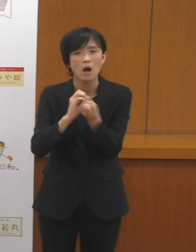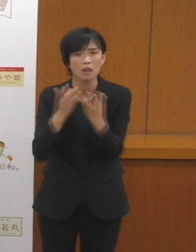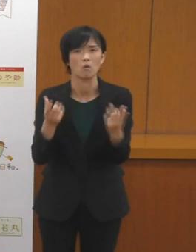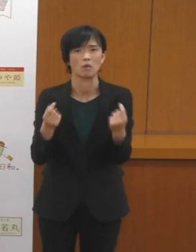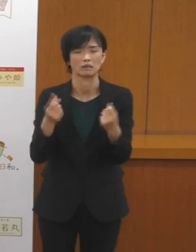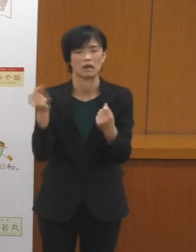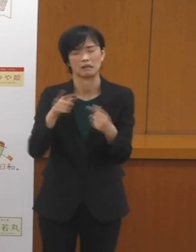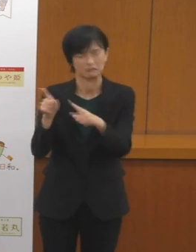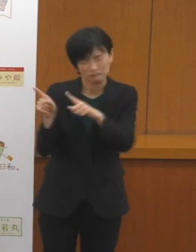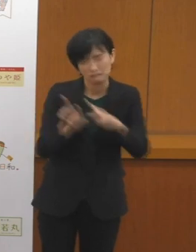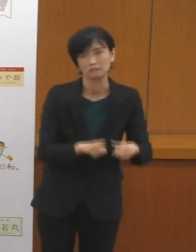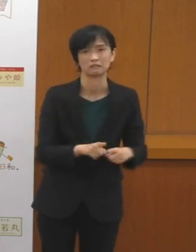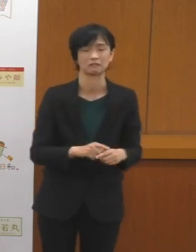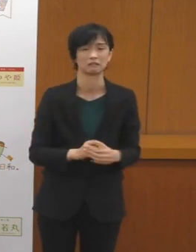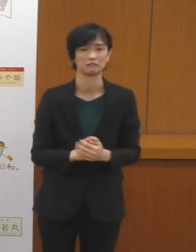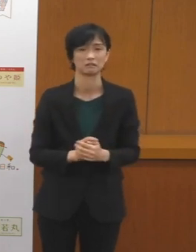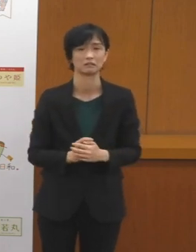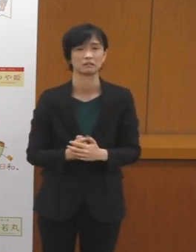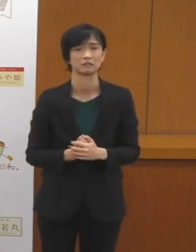咲いておりまして